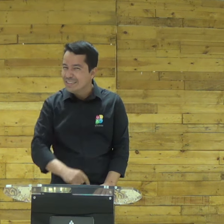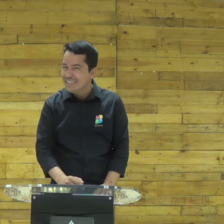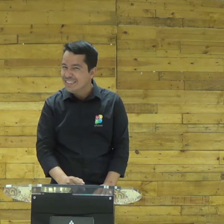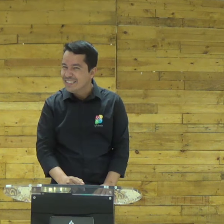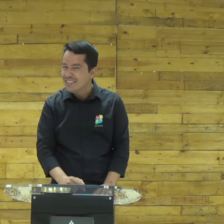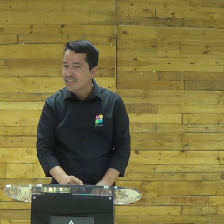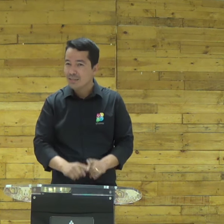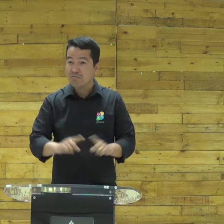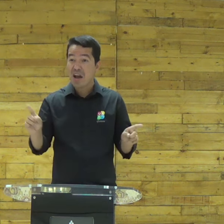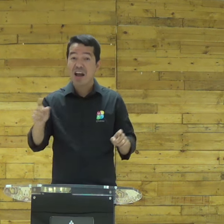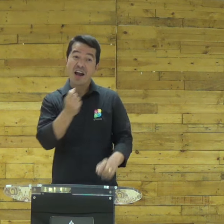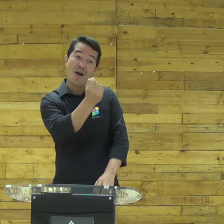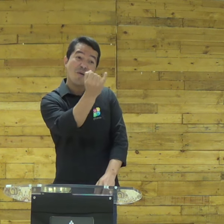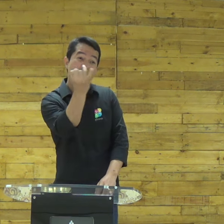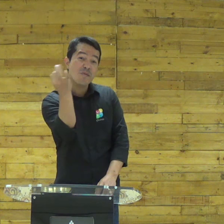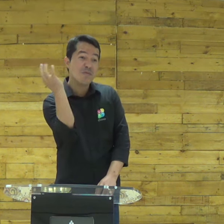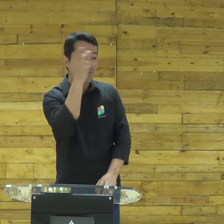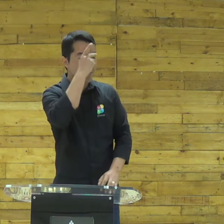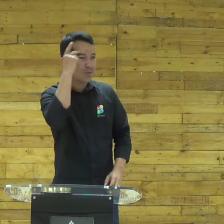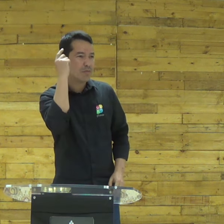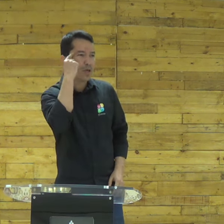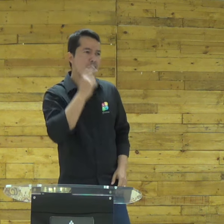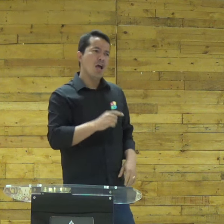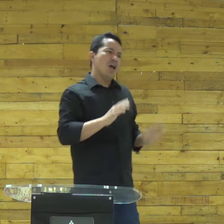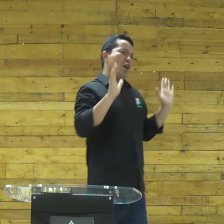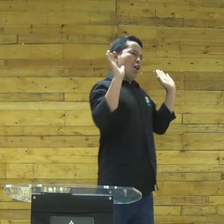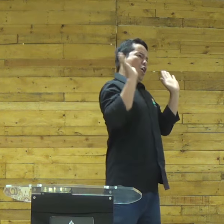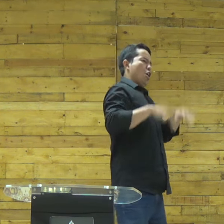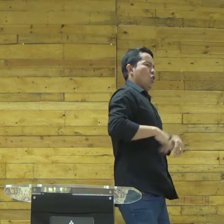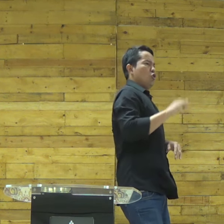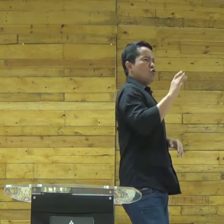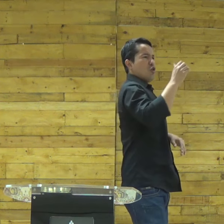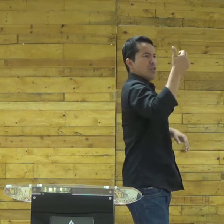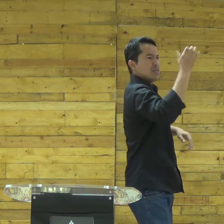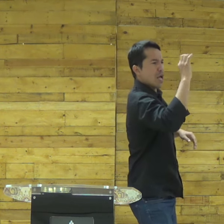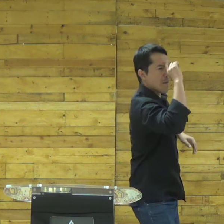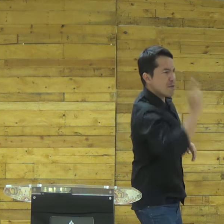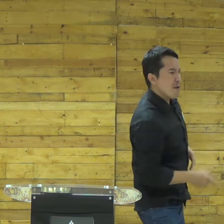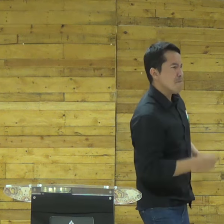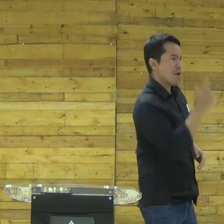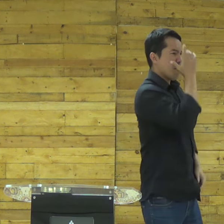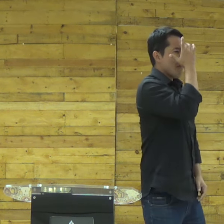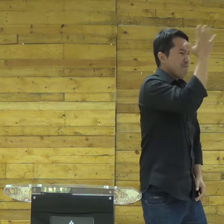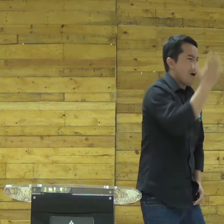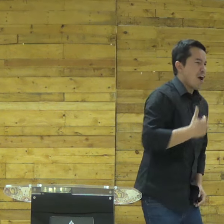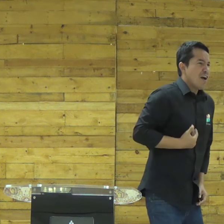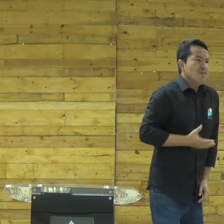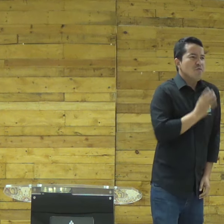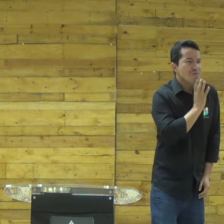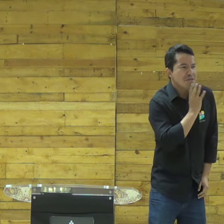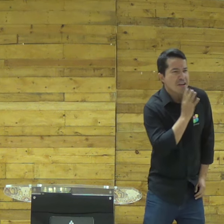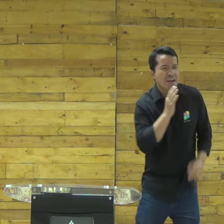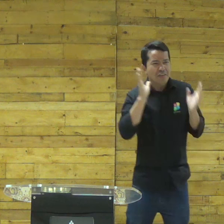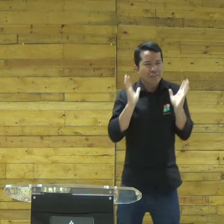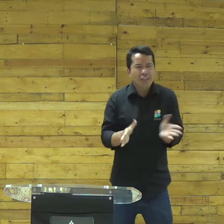112 mandamentos 612 mandamentos e aí você